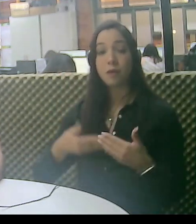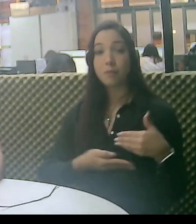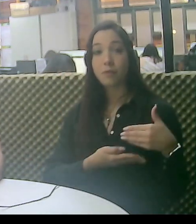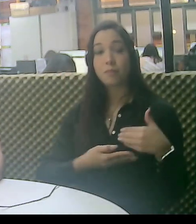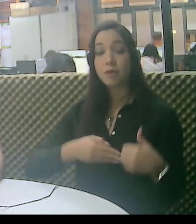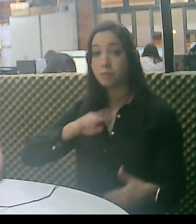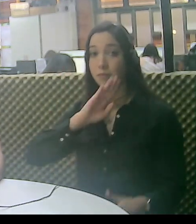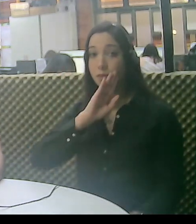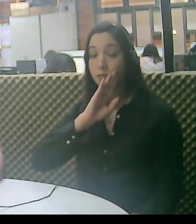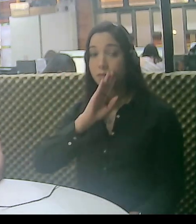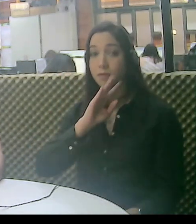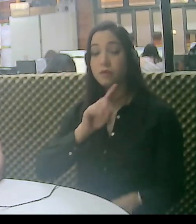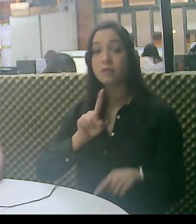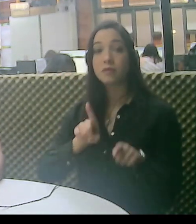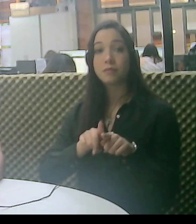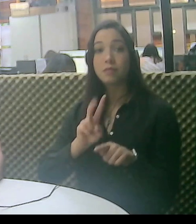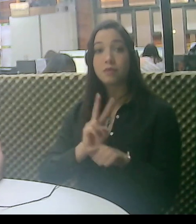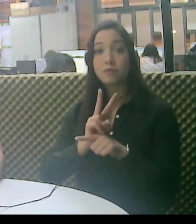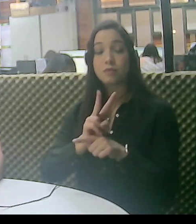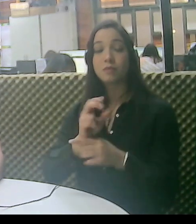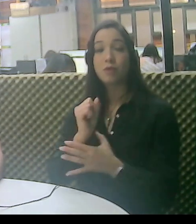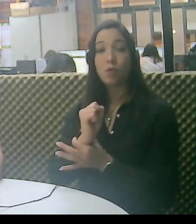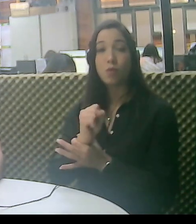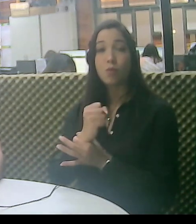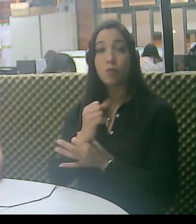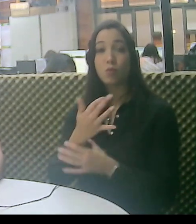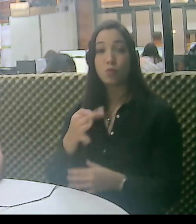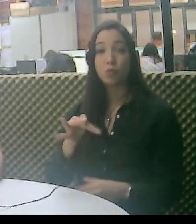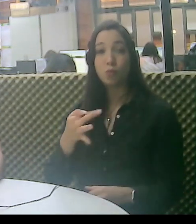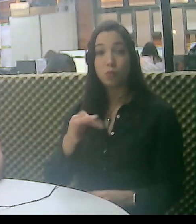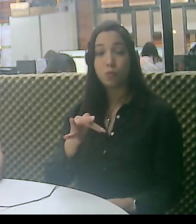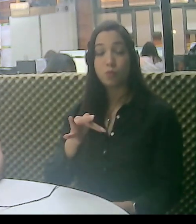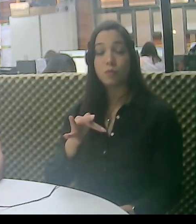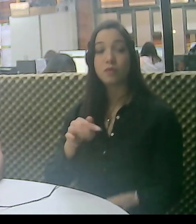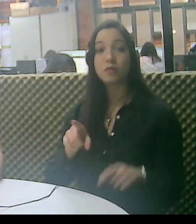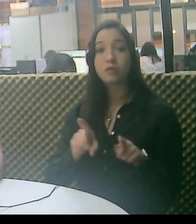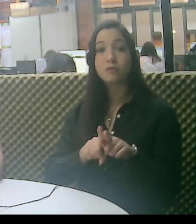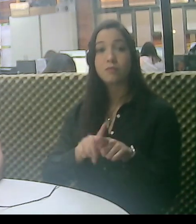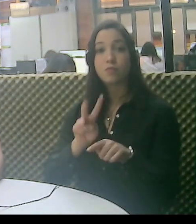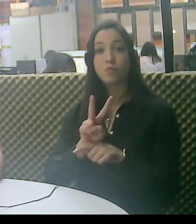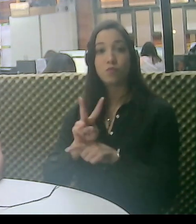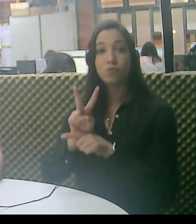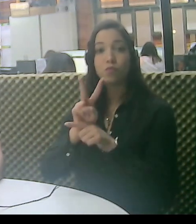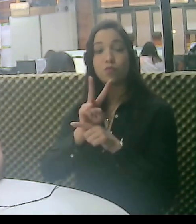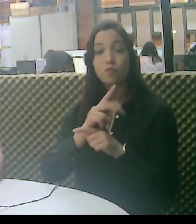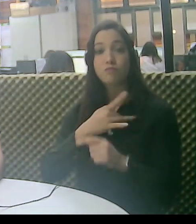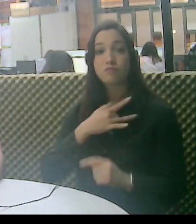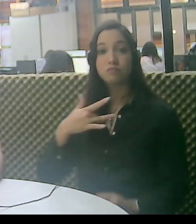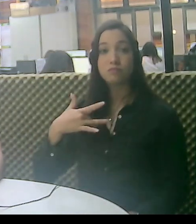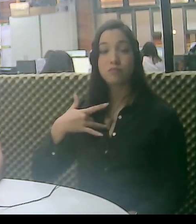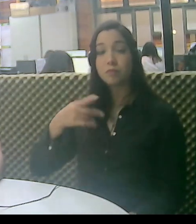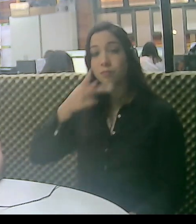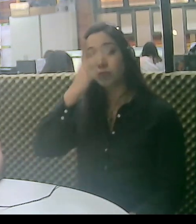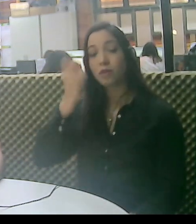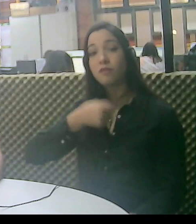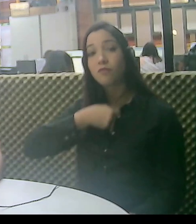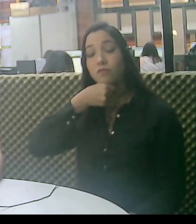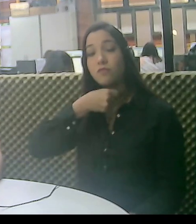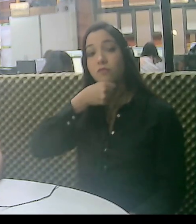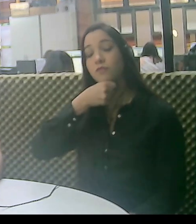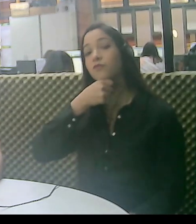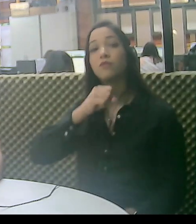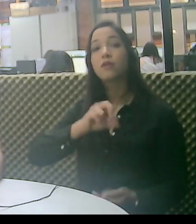a assistência aos pacientes com fibromialgia na atenção primária, a supervisão clínica à saúde da pessoa idosa,